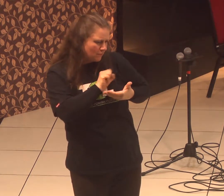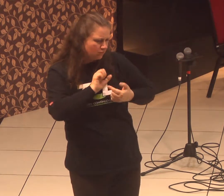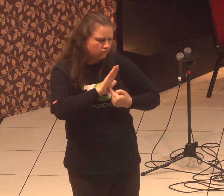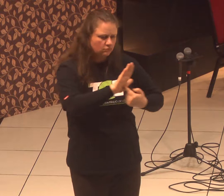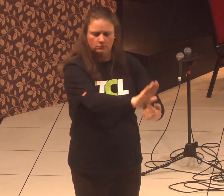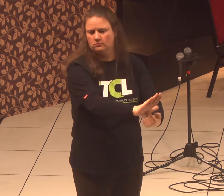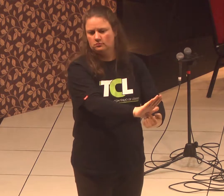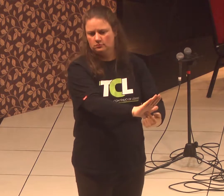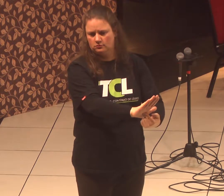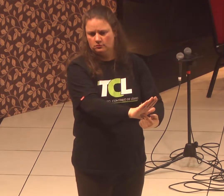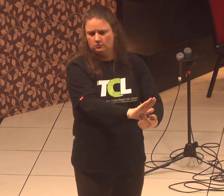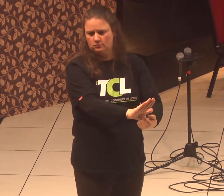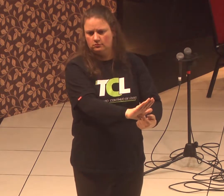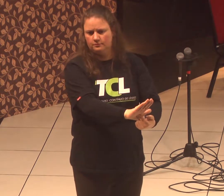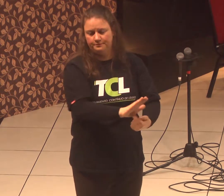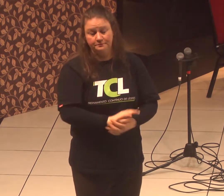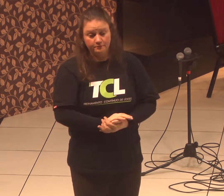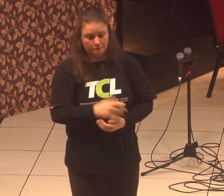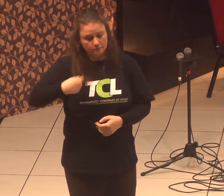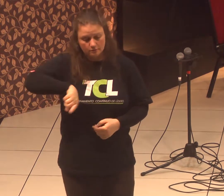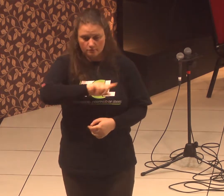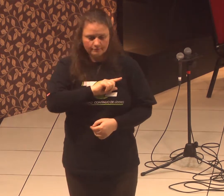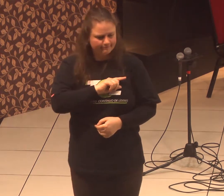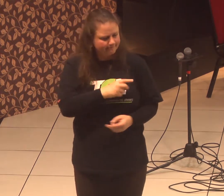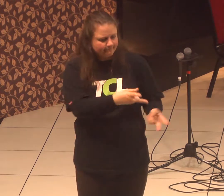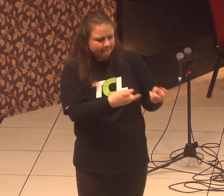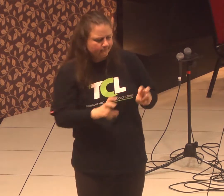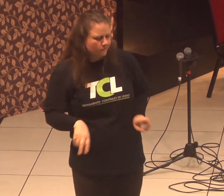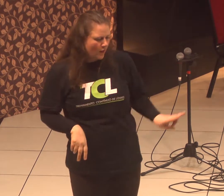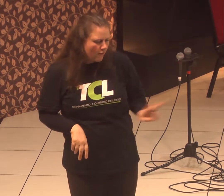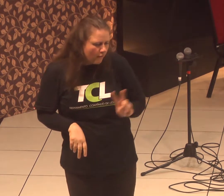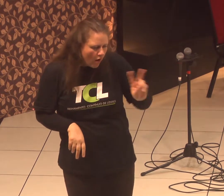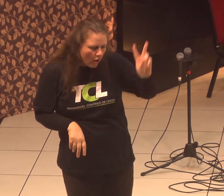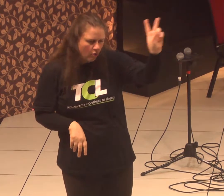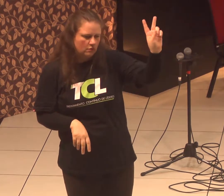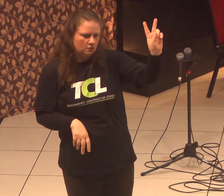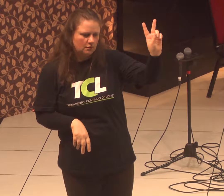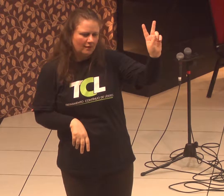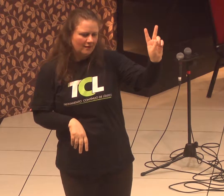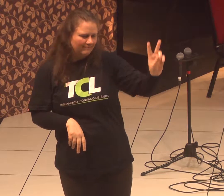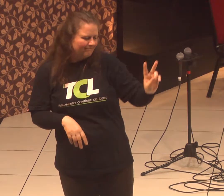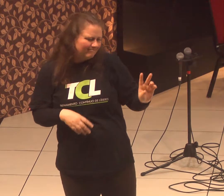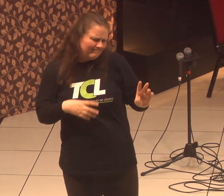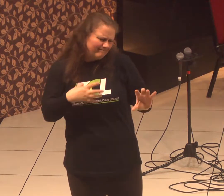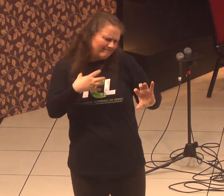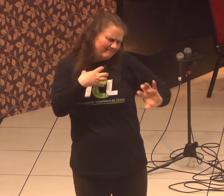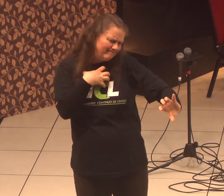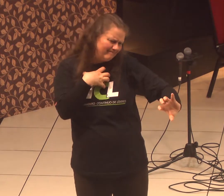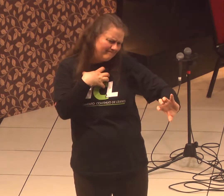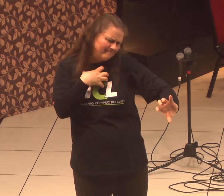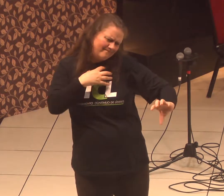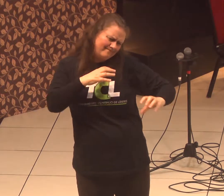Quando nós valorizamos as pessoas, isso nos dá uma acessibilidade ao